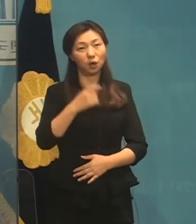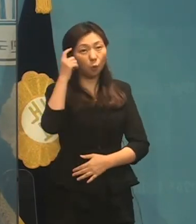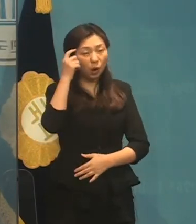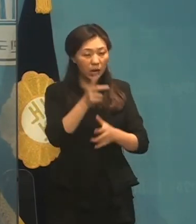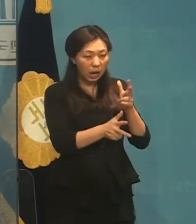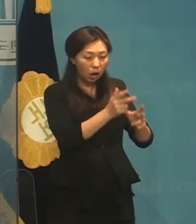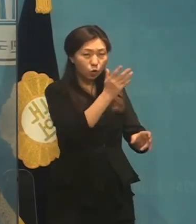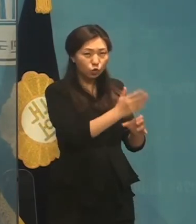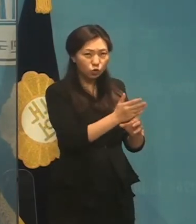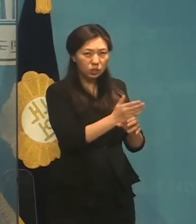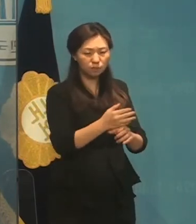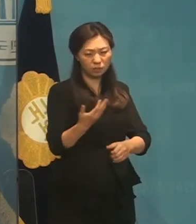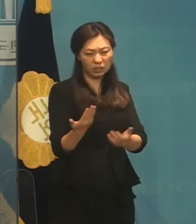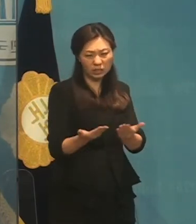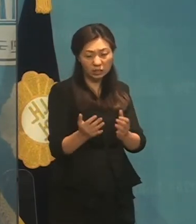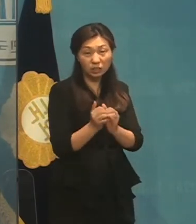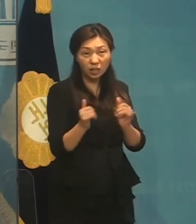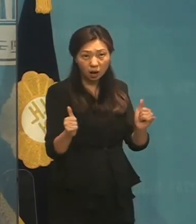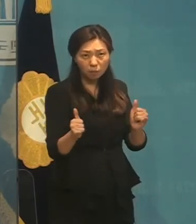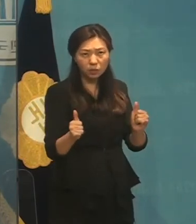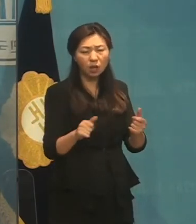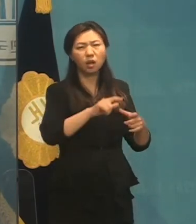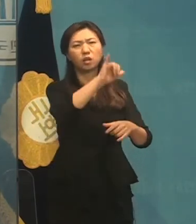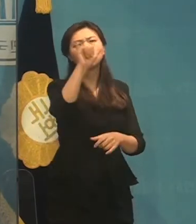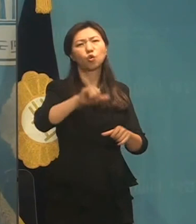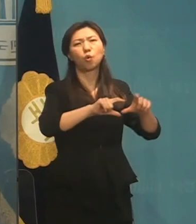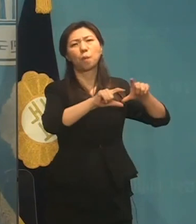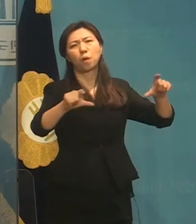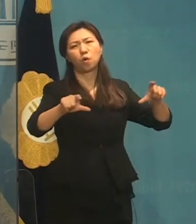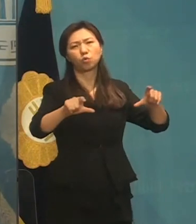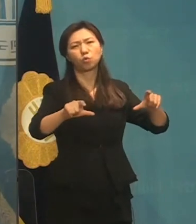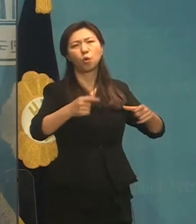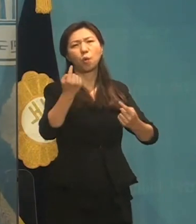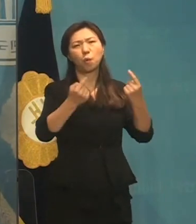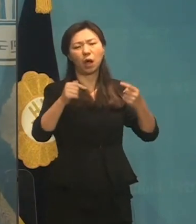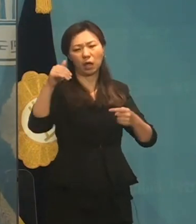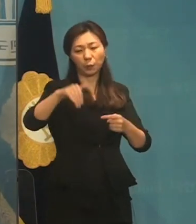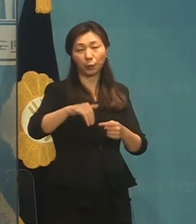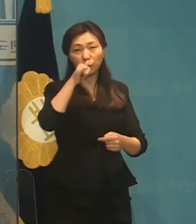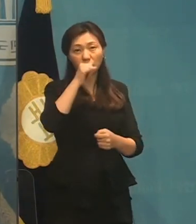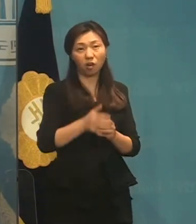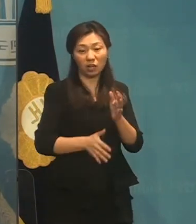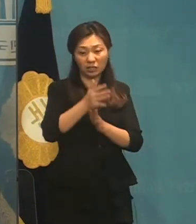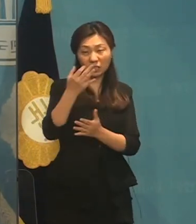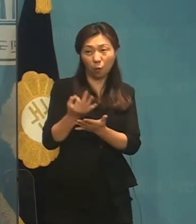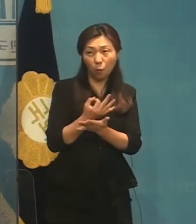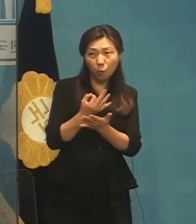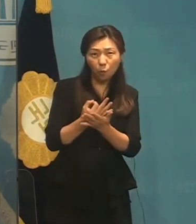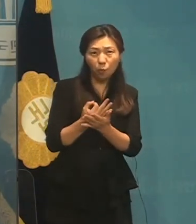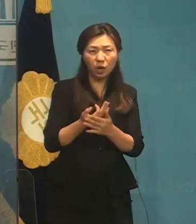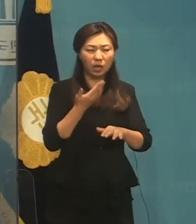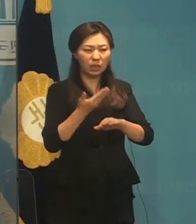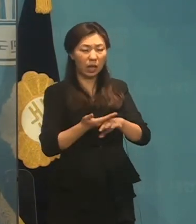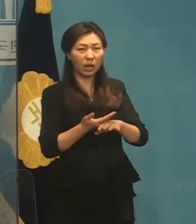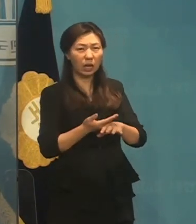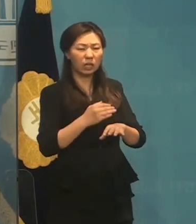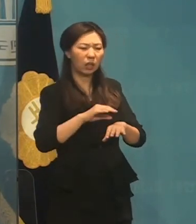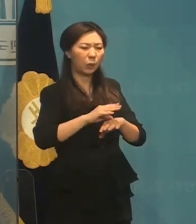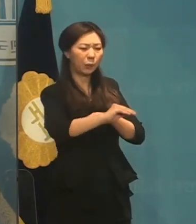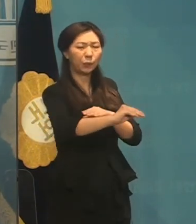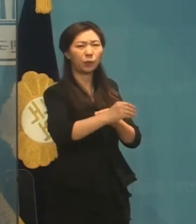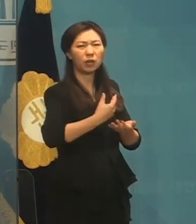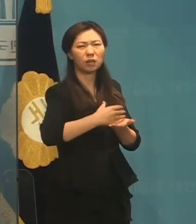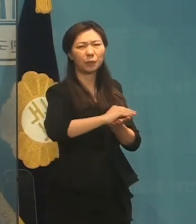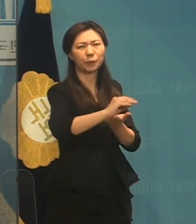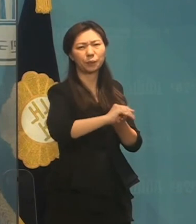노동 생산성은 전국 평균 수준을 크게 밑돌고 있습니다. 도내 소득이 여기로 유출되는 비율도 26%에